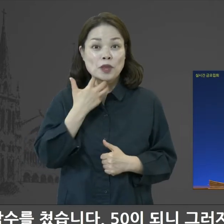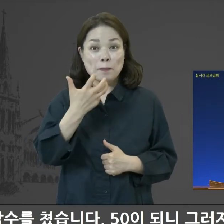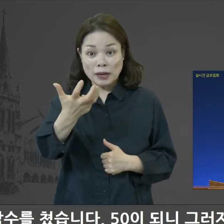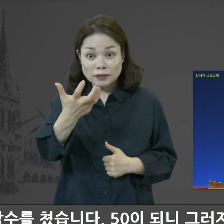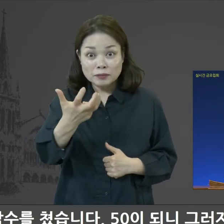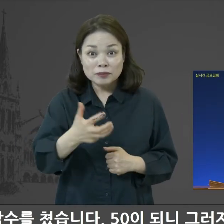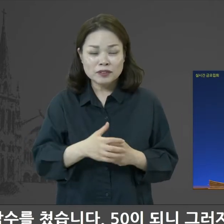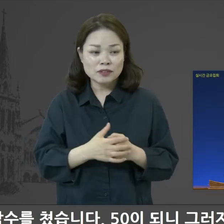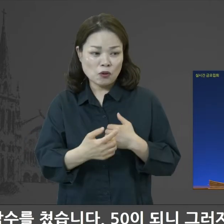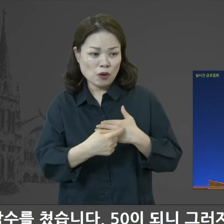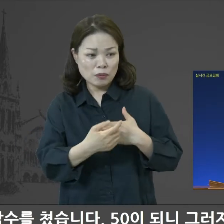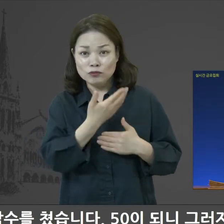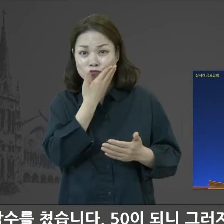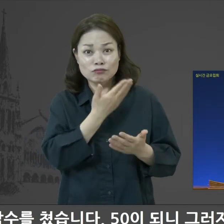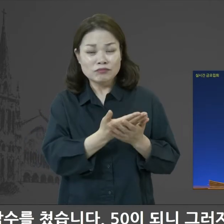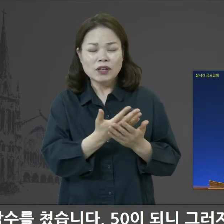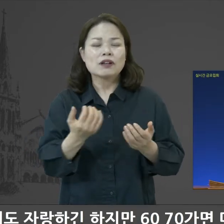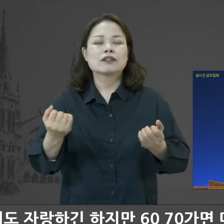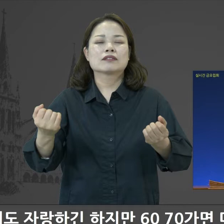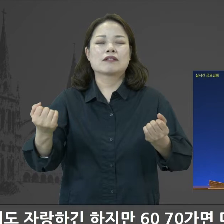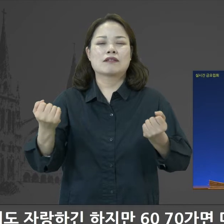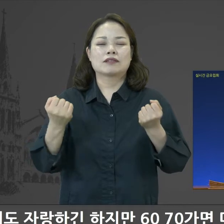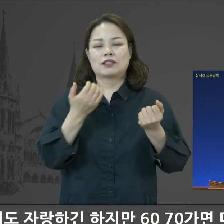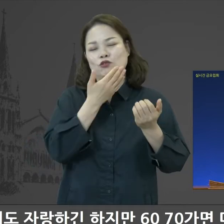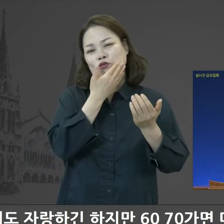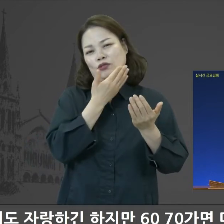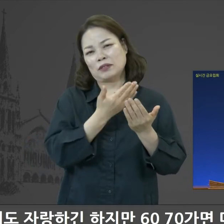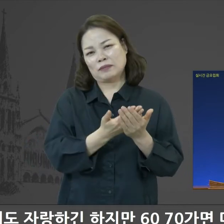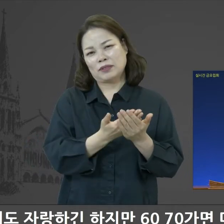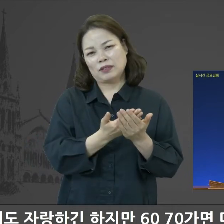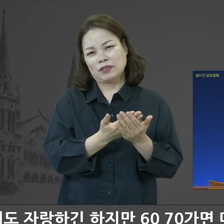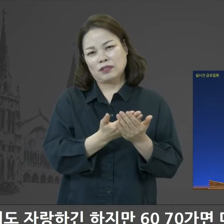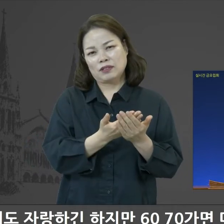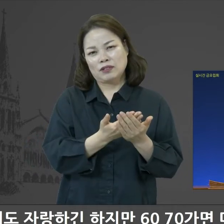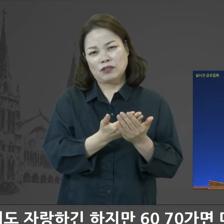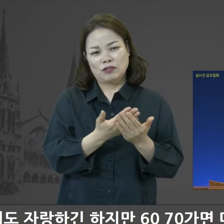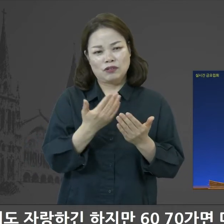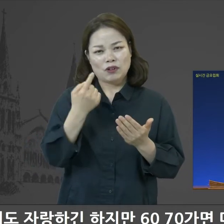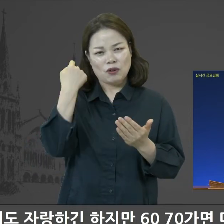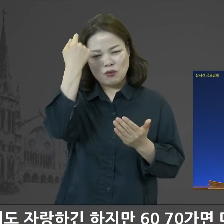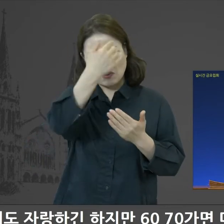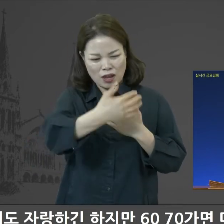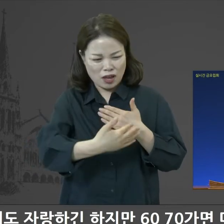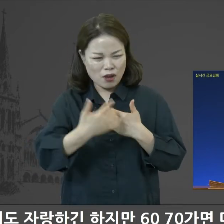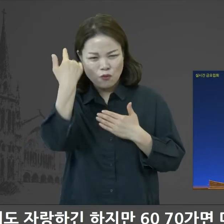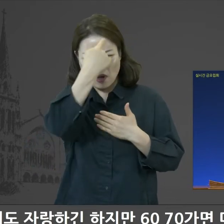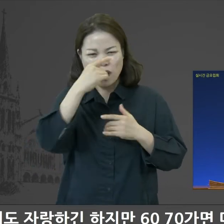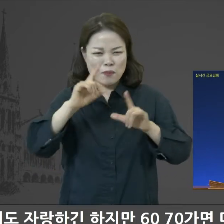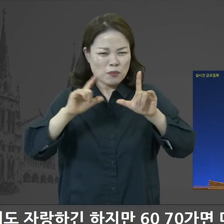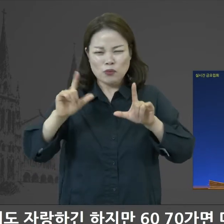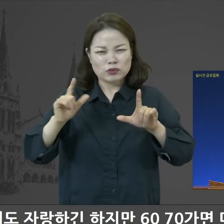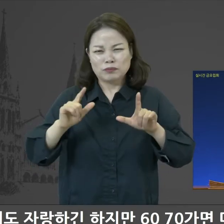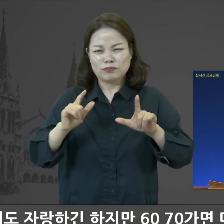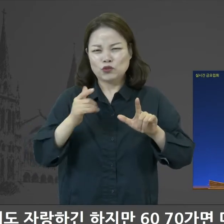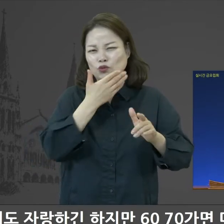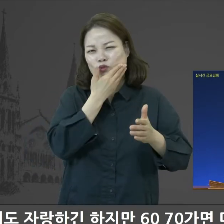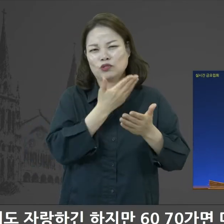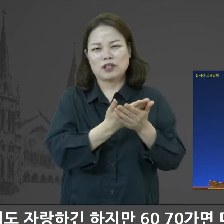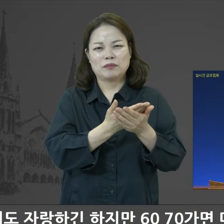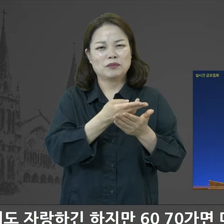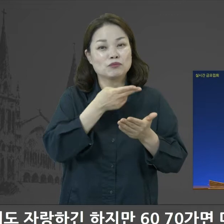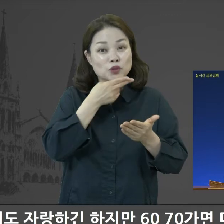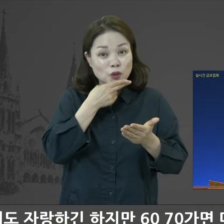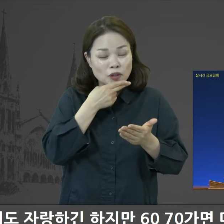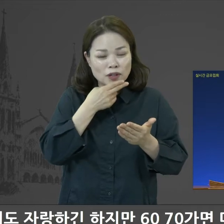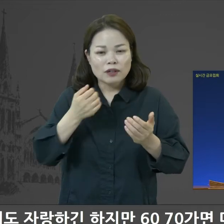80대면요 외모가 중요한 게 아니라 건강이 중요합니다. 외모 중요하지 않아요. 건강이 중요한 겁니다.